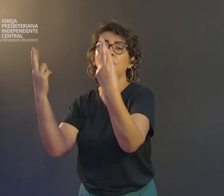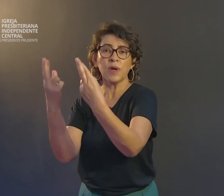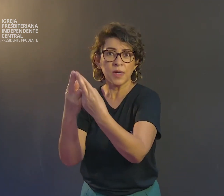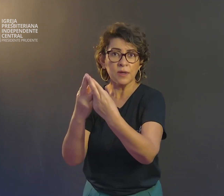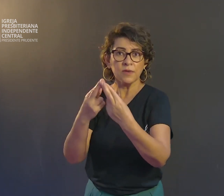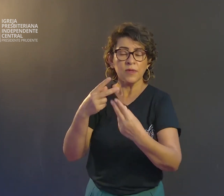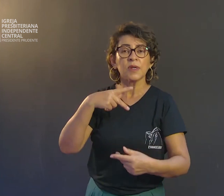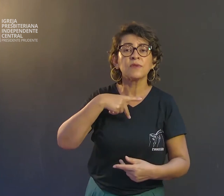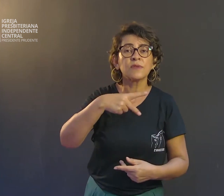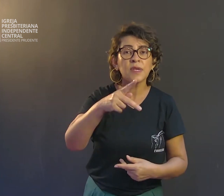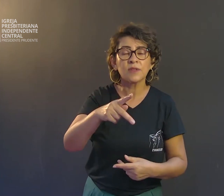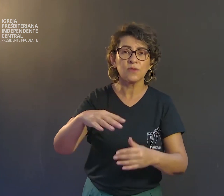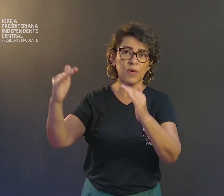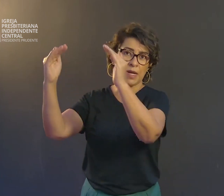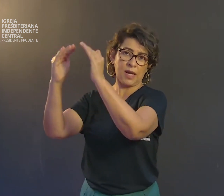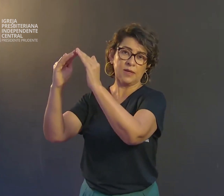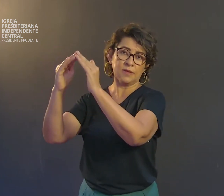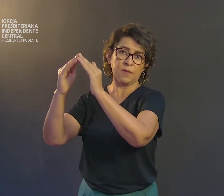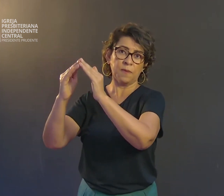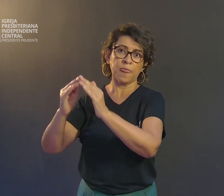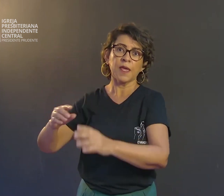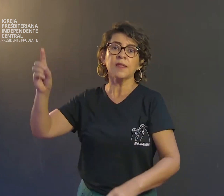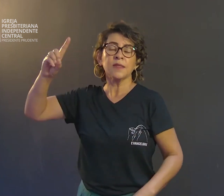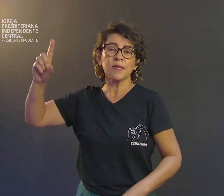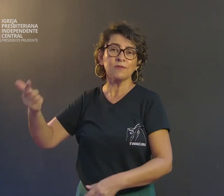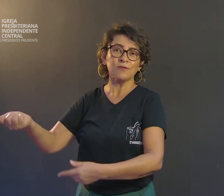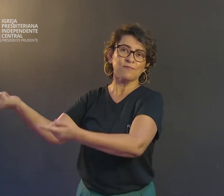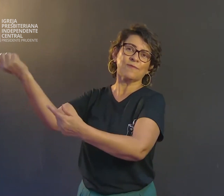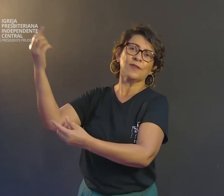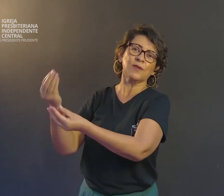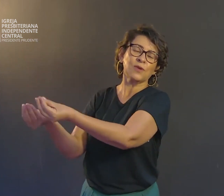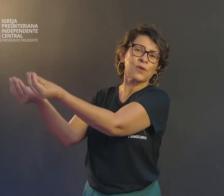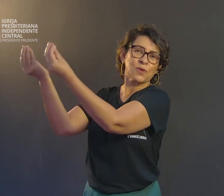Ele nos deu autoridade e espera que o obedeçamos.